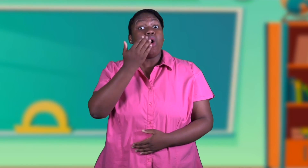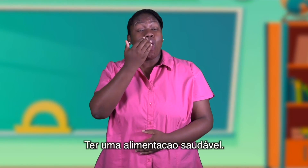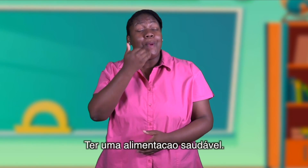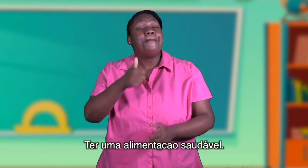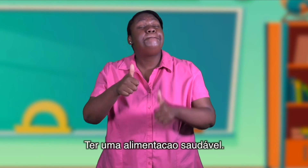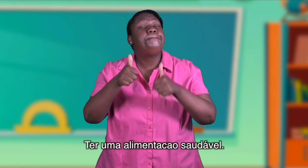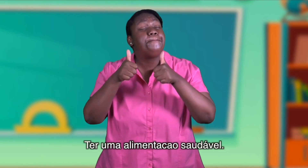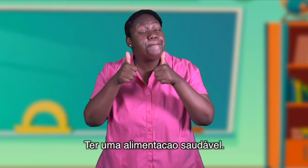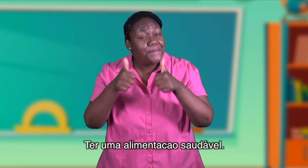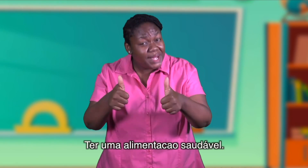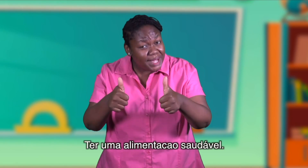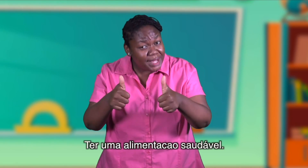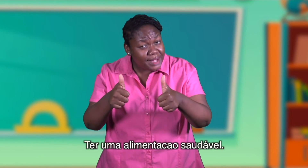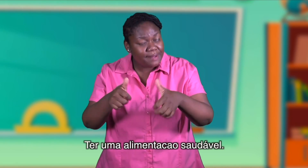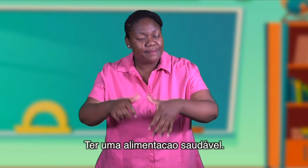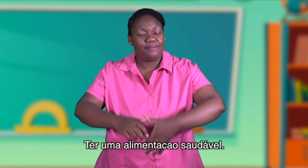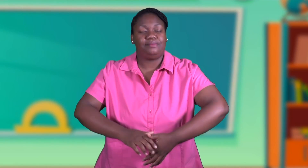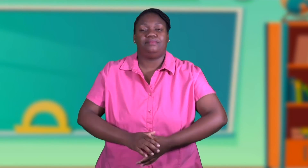Ter uma alimentação saudável,